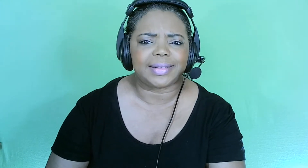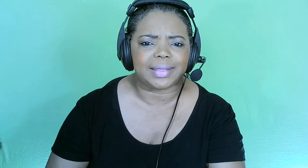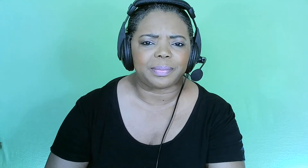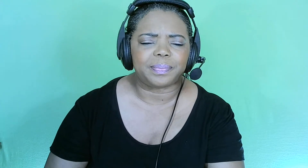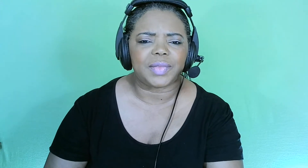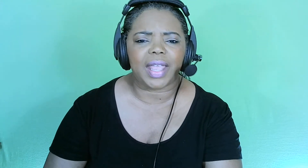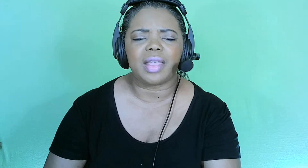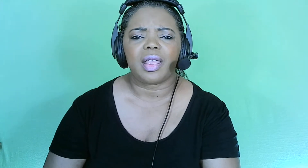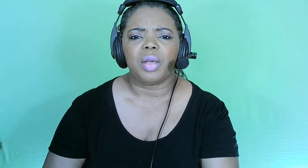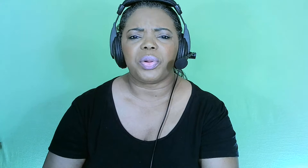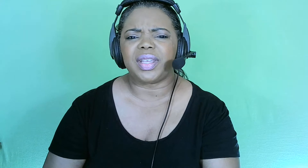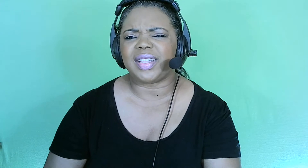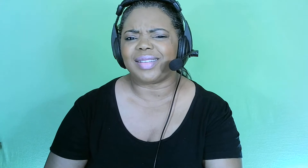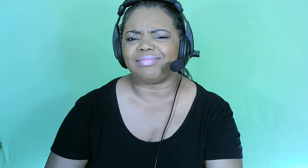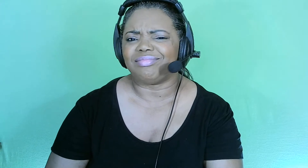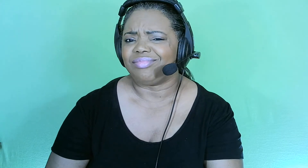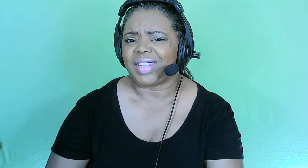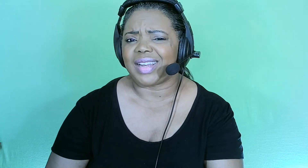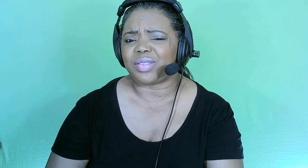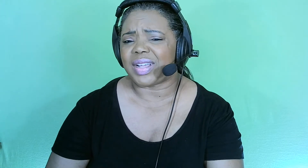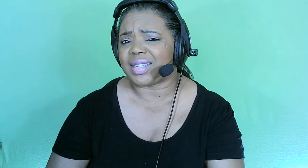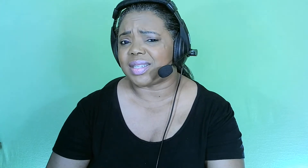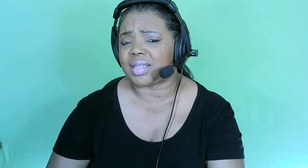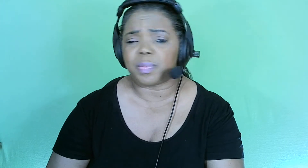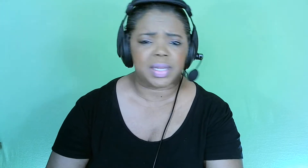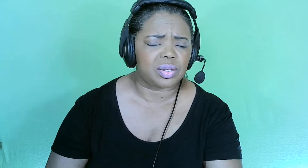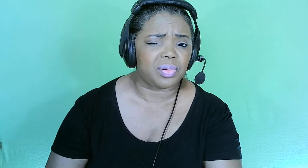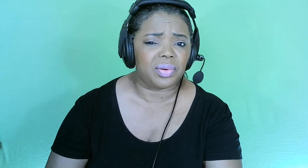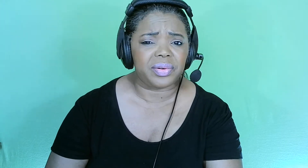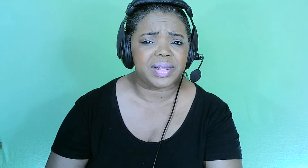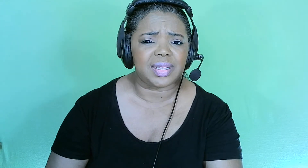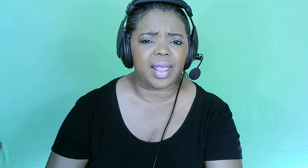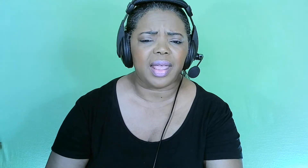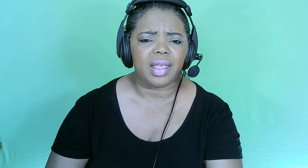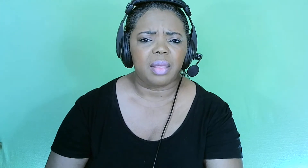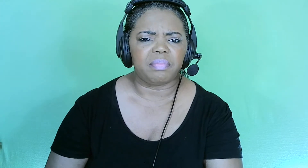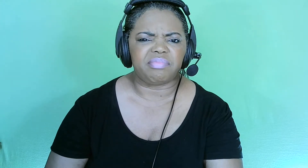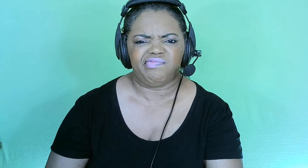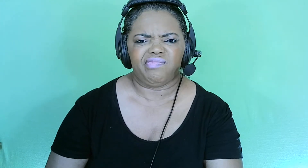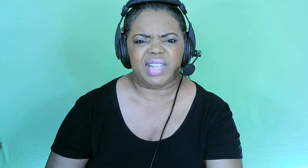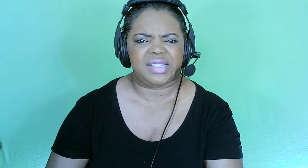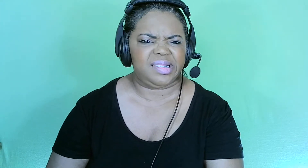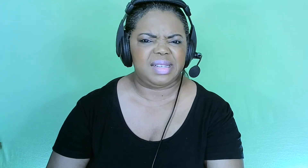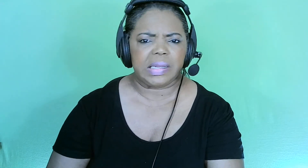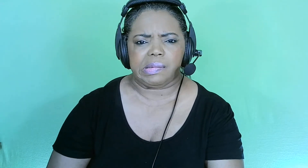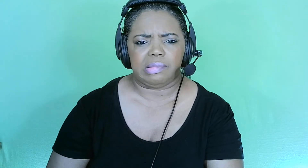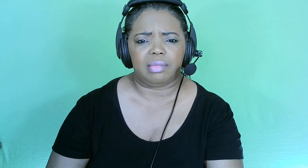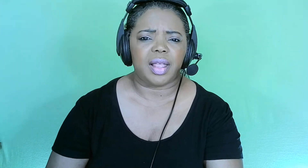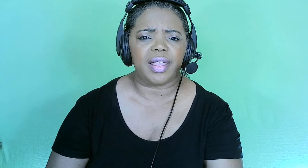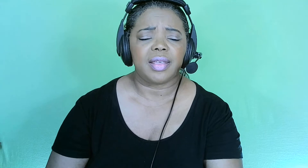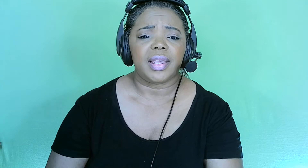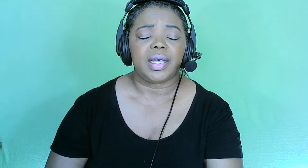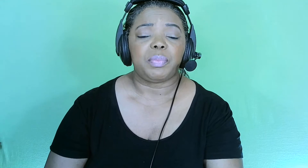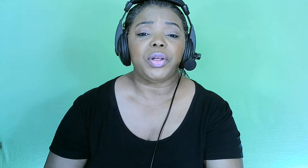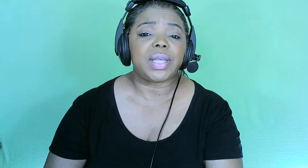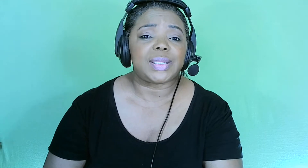careta, Por que eles fazem essas expressões, assim, Por que